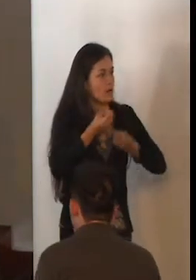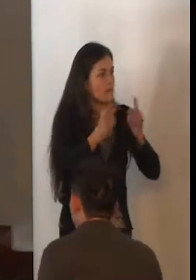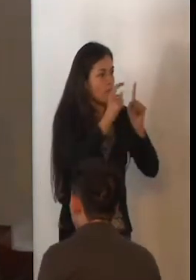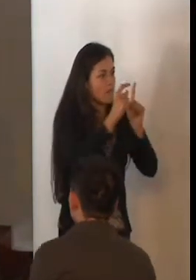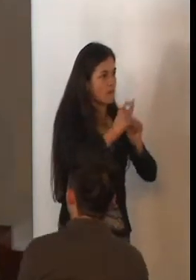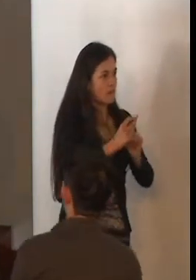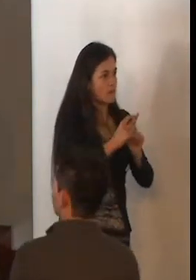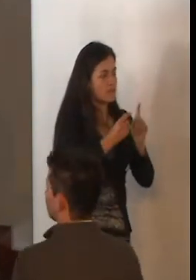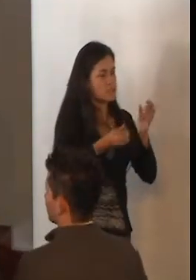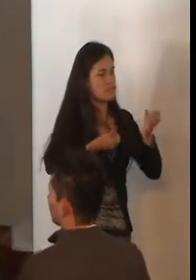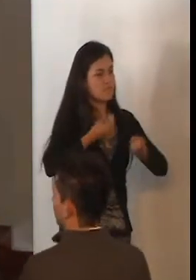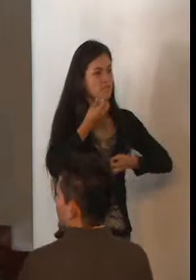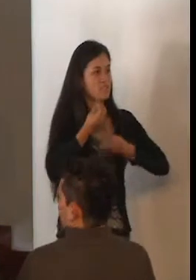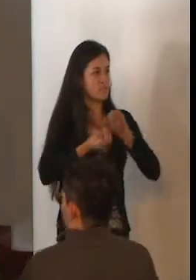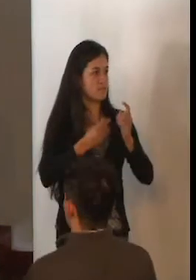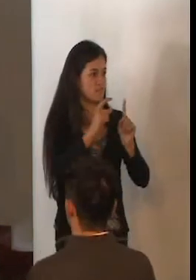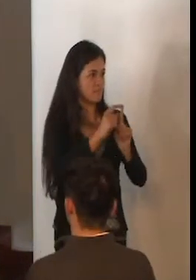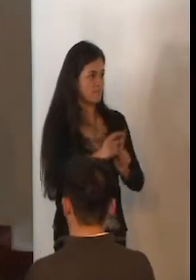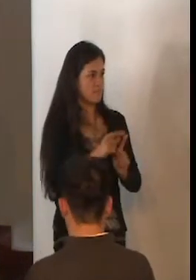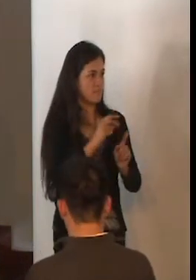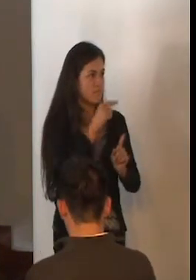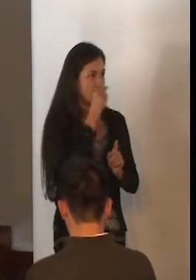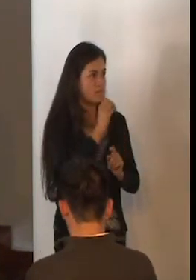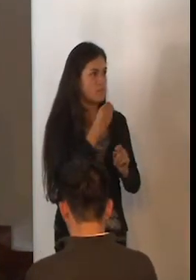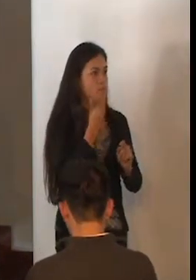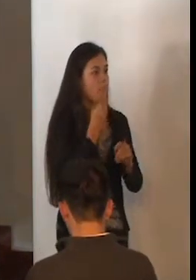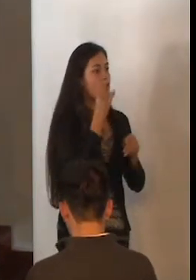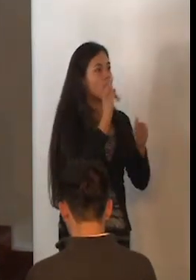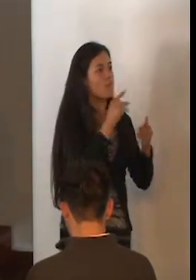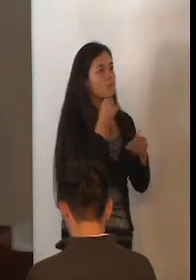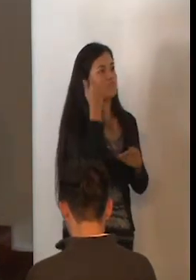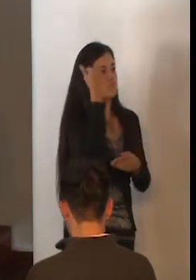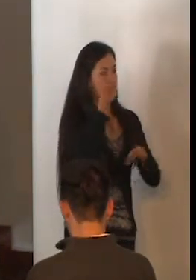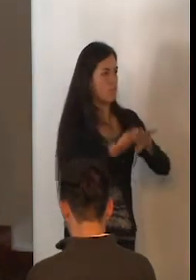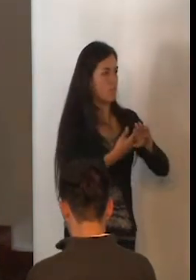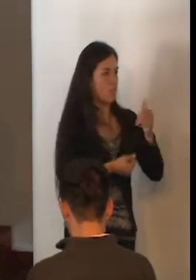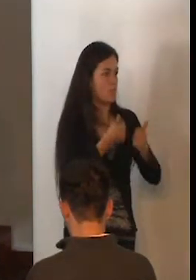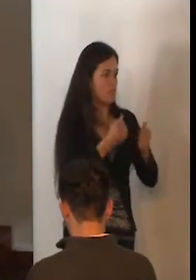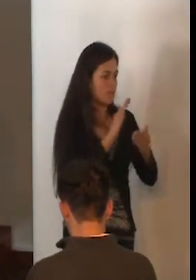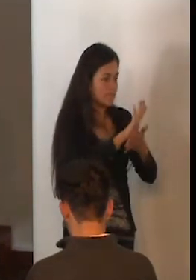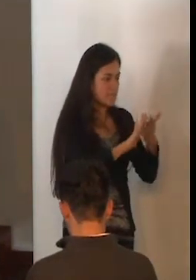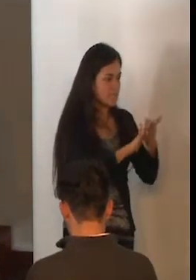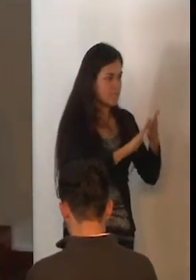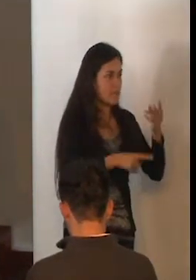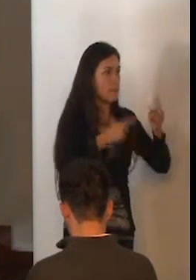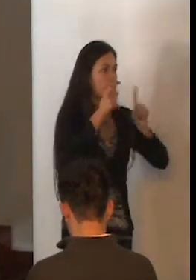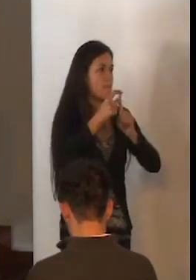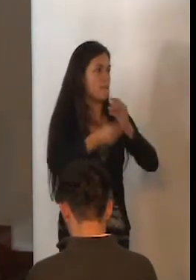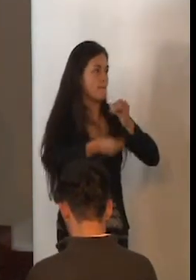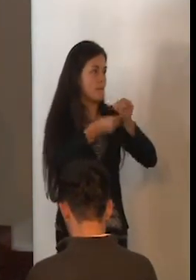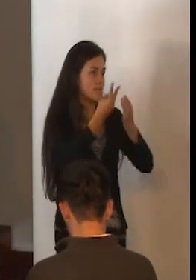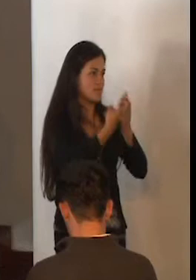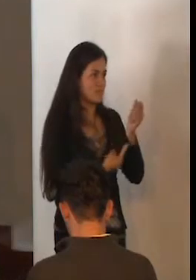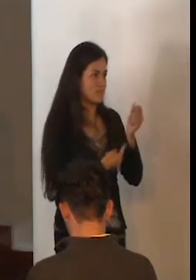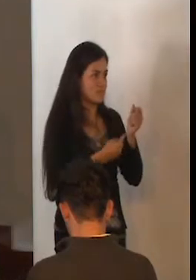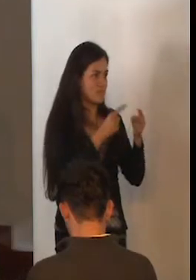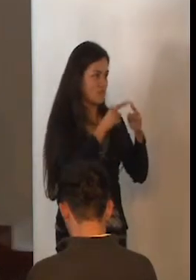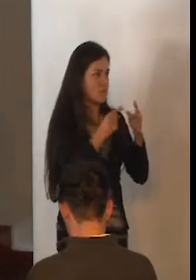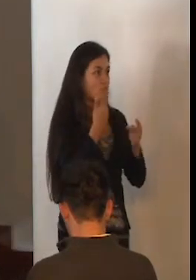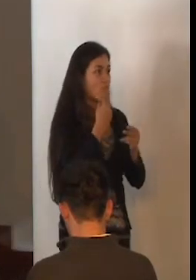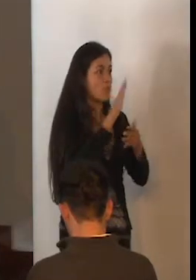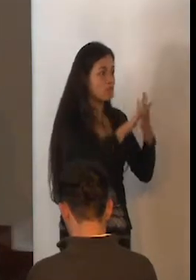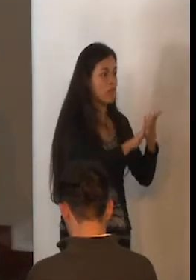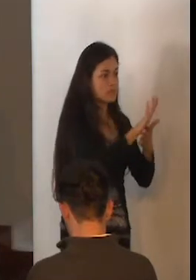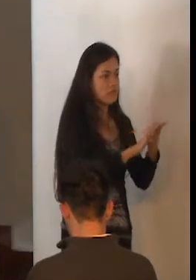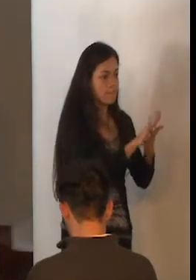la palabra, porque la idea es que ellos emitan algún tipo de seña y la familia lo retome con la palabra para que no se nos vuelva esto